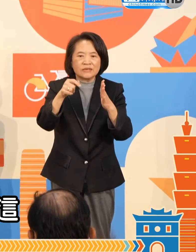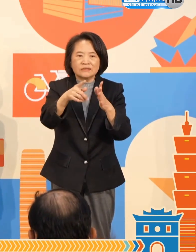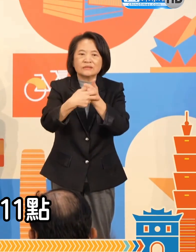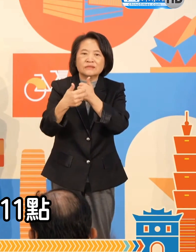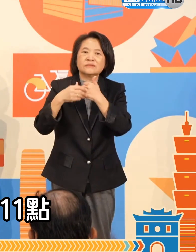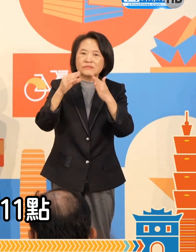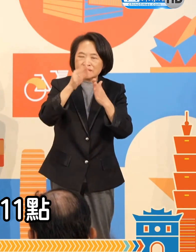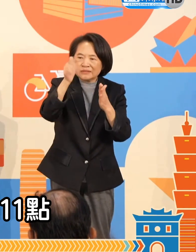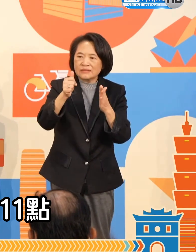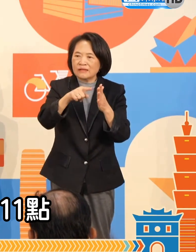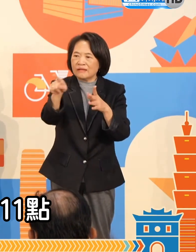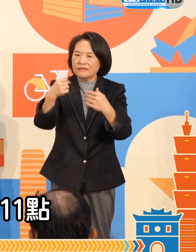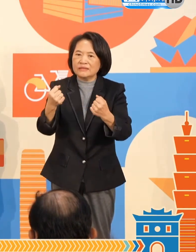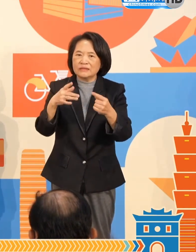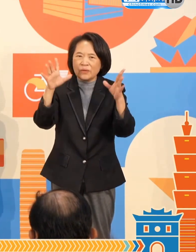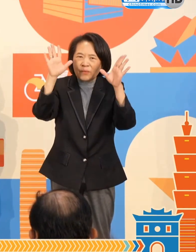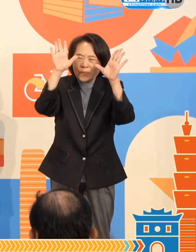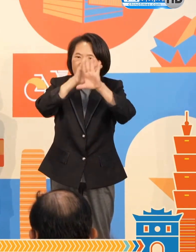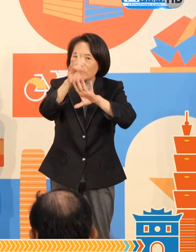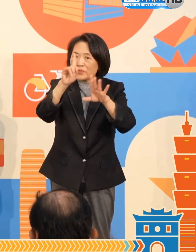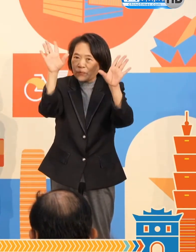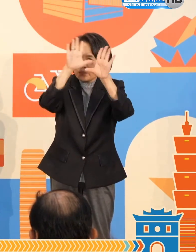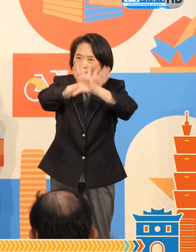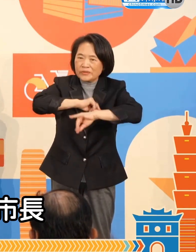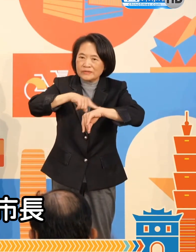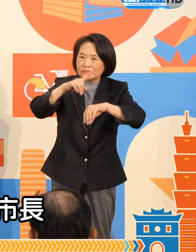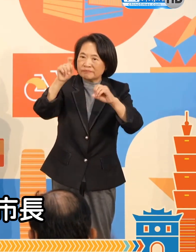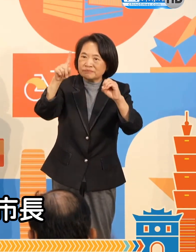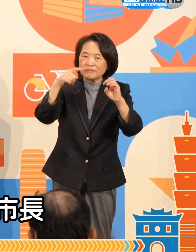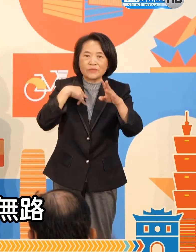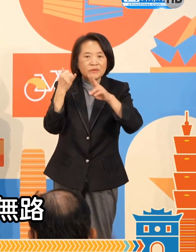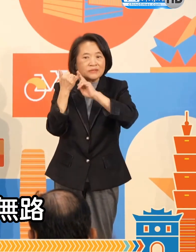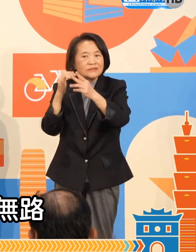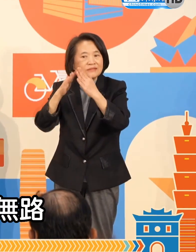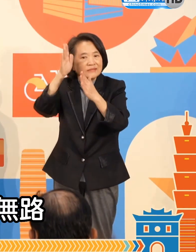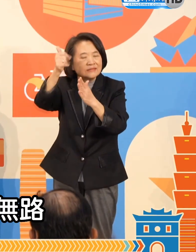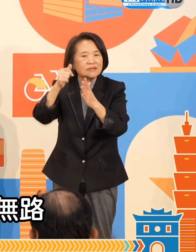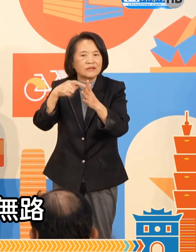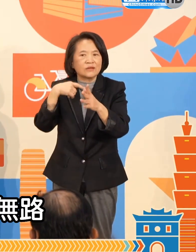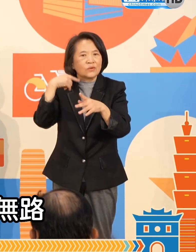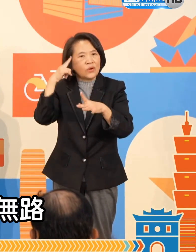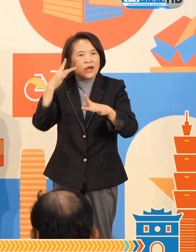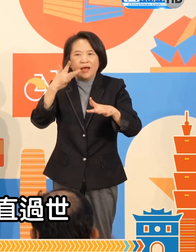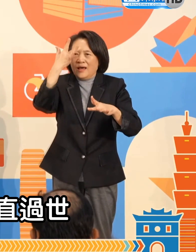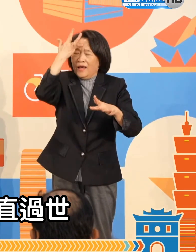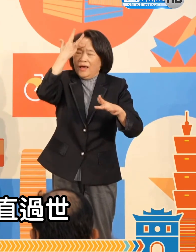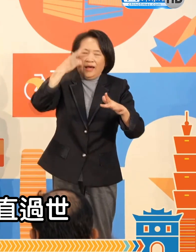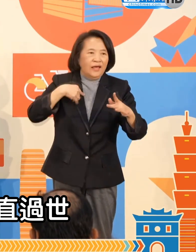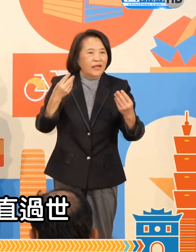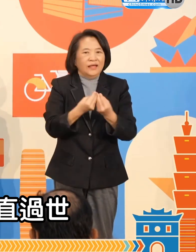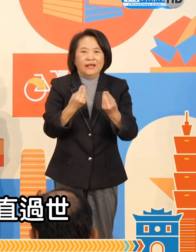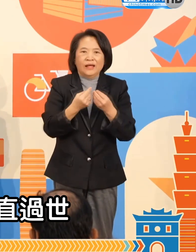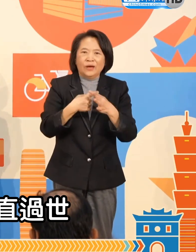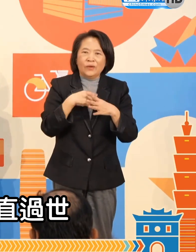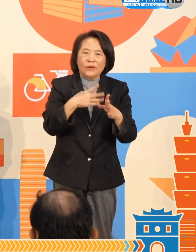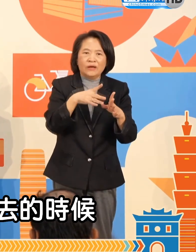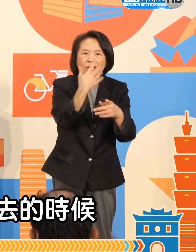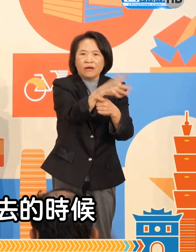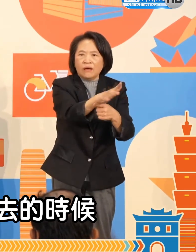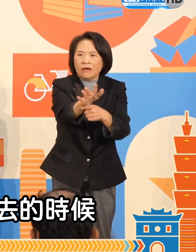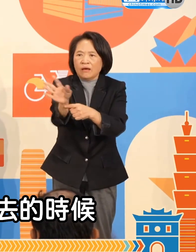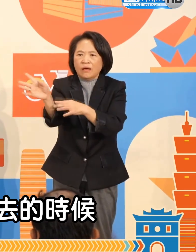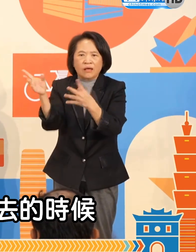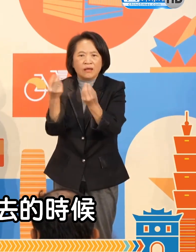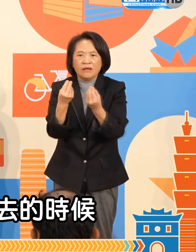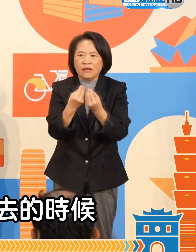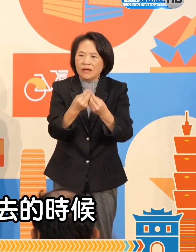家。我觉得暗暝11点，我打电话给市长，因为我走投无路，人一个一个一直过世，一减